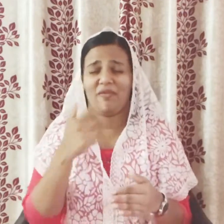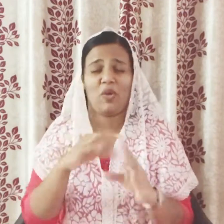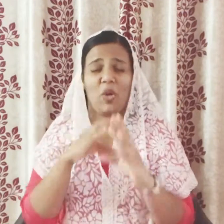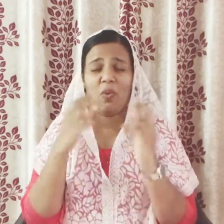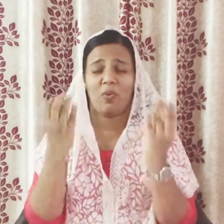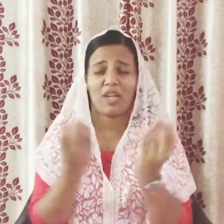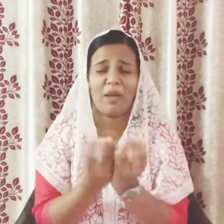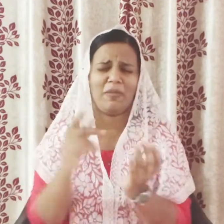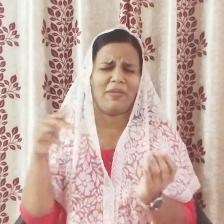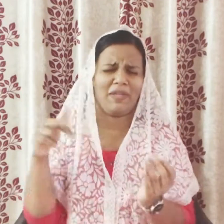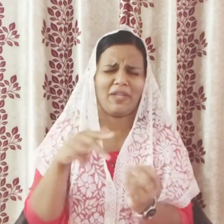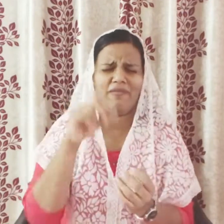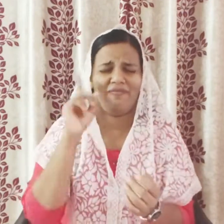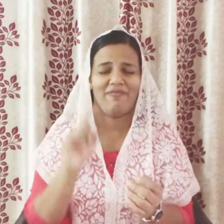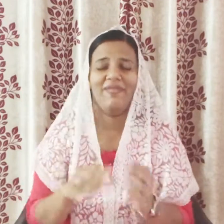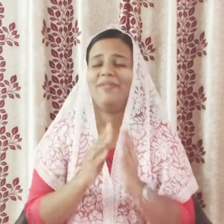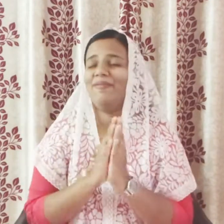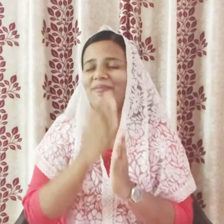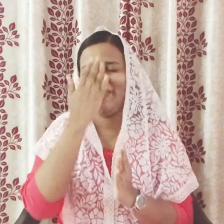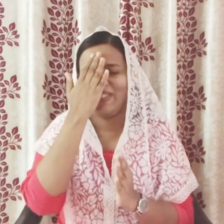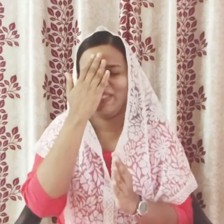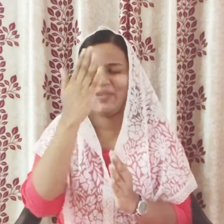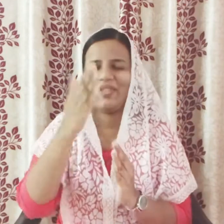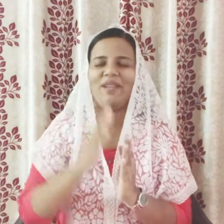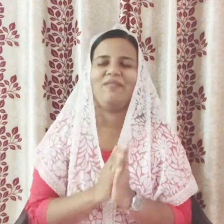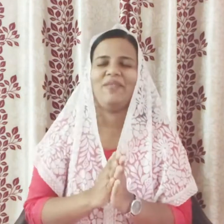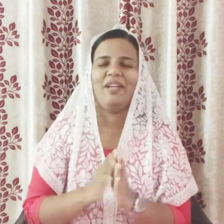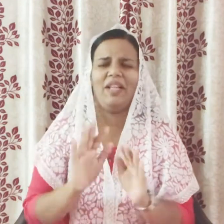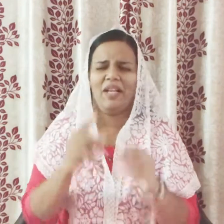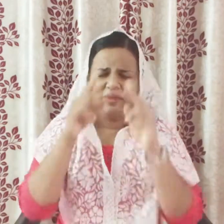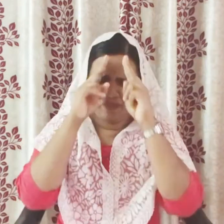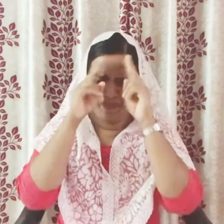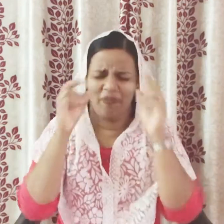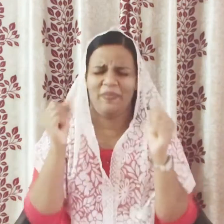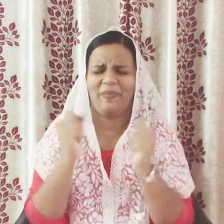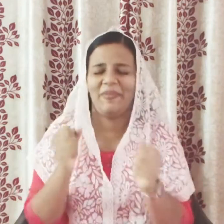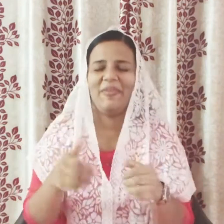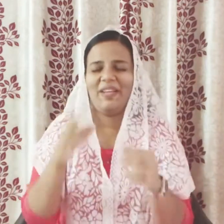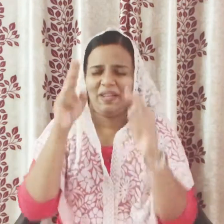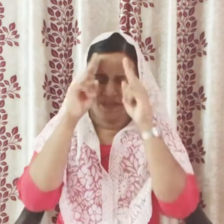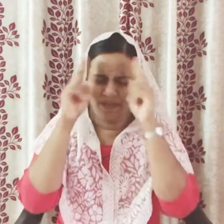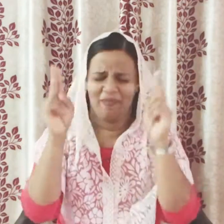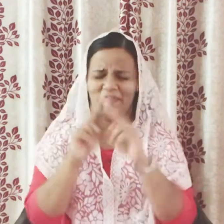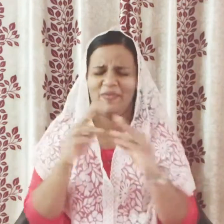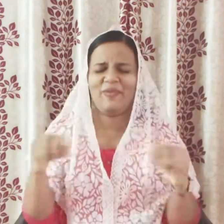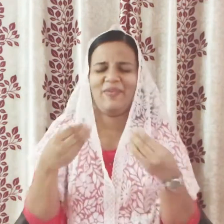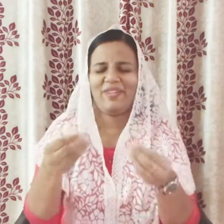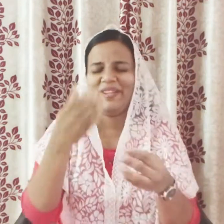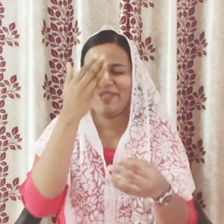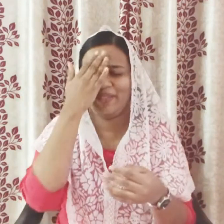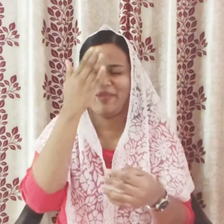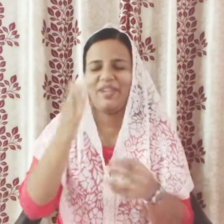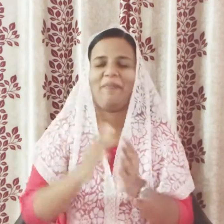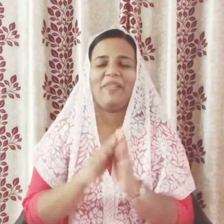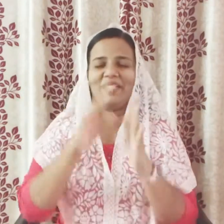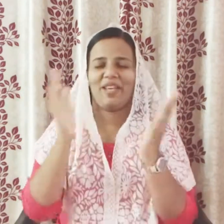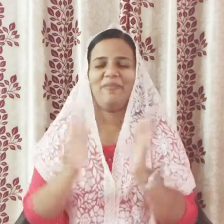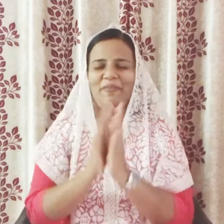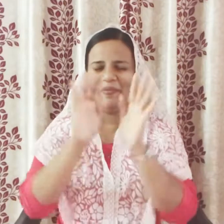സഭായോഗങ്ങൾ ലോകമെമ്പാടും നടക്കുന്നതിന് ഞങ്ങൾ അങ്ങേക്ക് നന്ദി പറയുന്നു. സ്വസ്ഥത കൊടുക്കുന്നതിന്, സമാധാനം കൊടുക്കുന്നതിന് കർത്താവിന് സ്തോത്രം പറയുന്നു. സകല